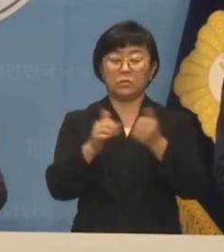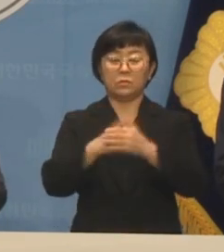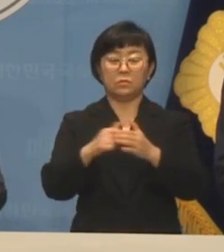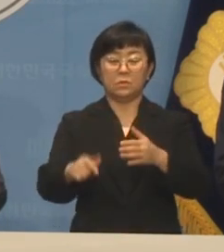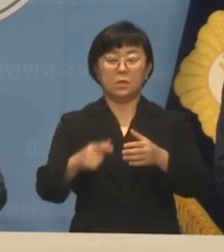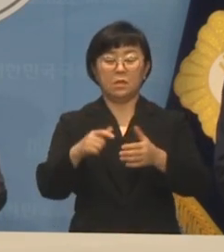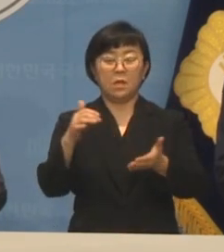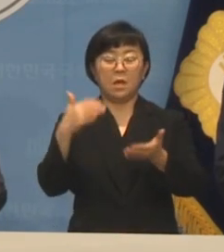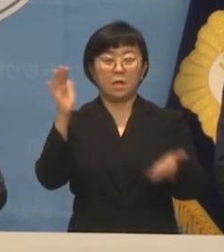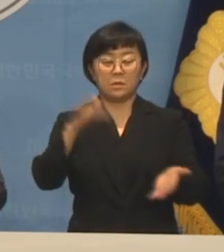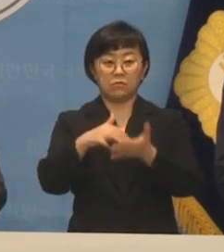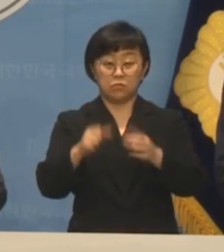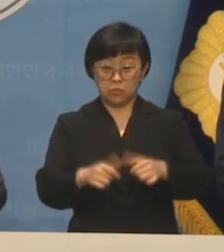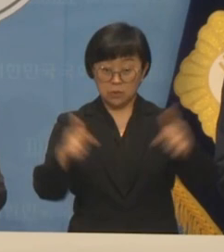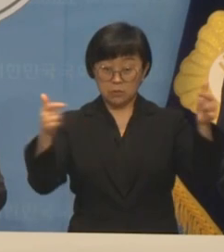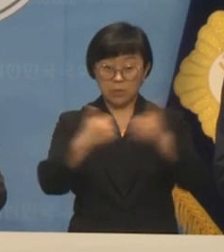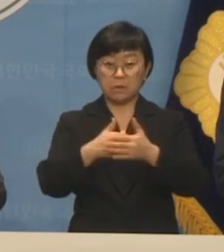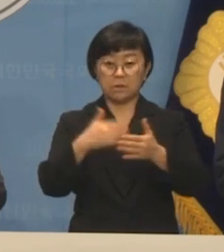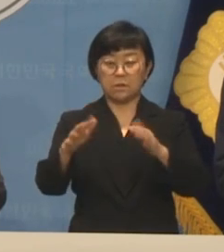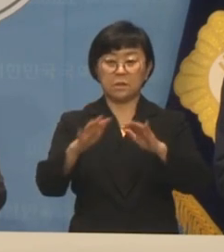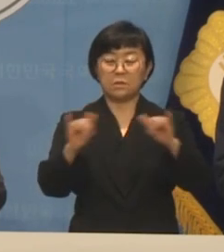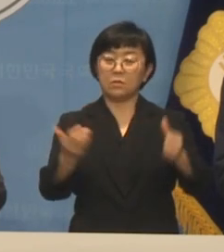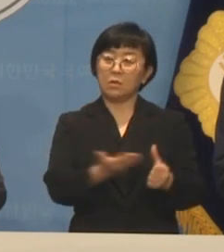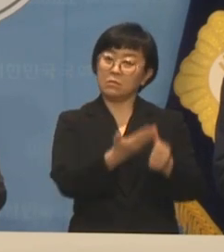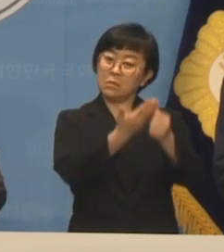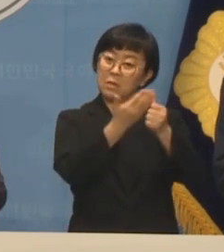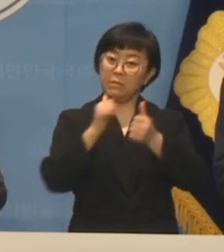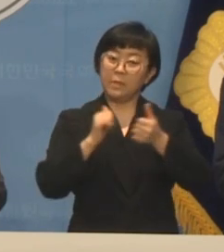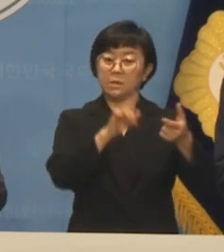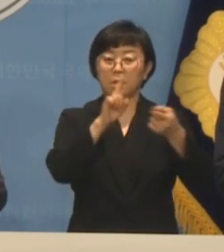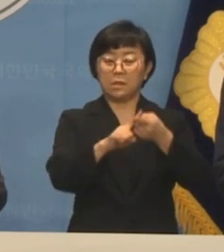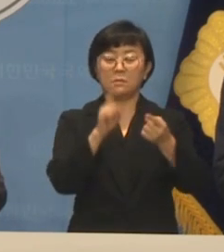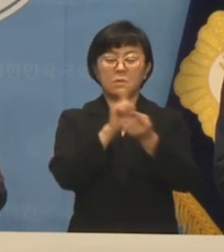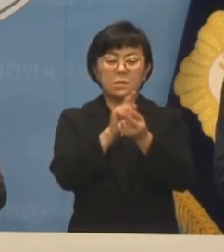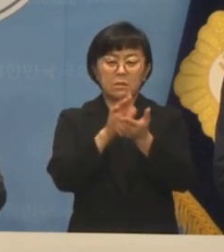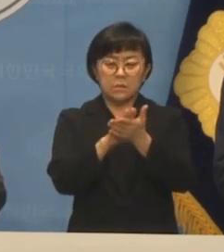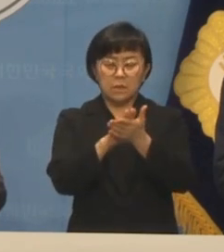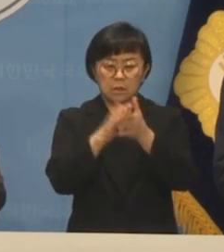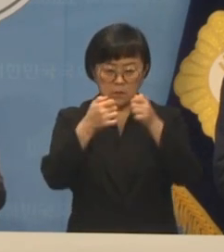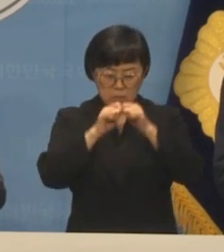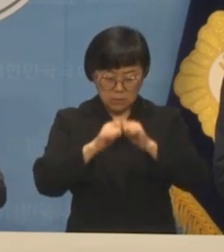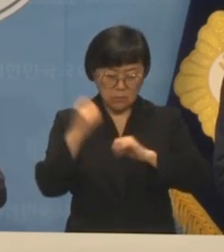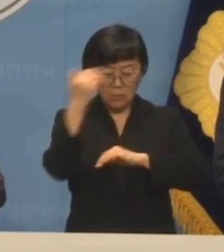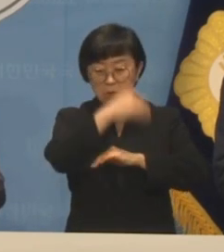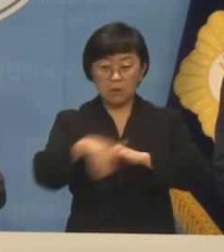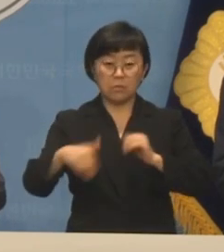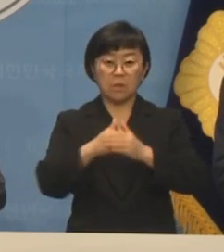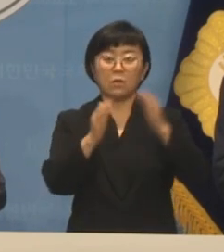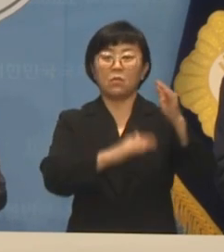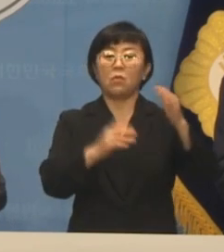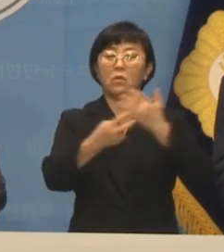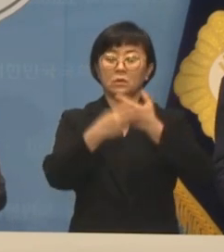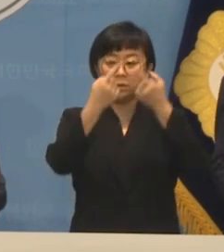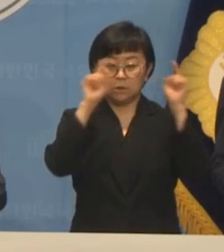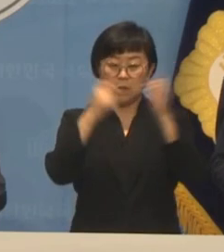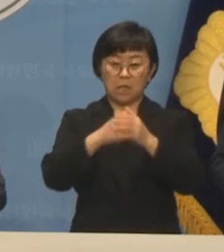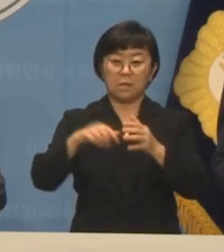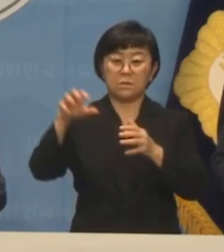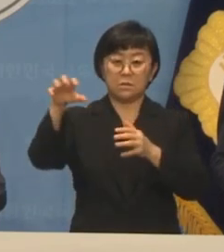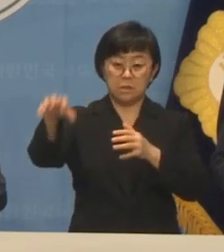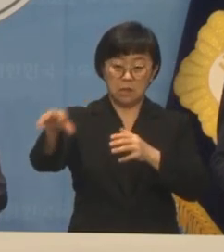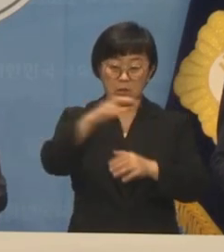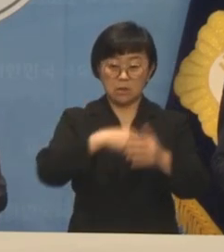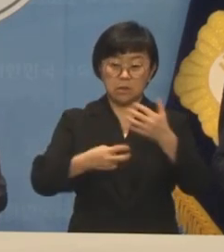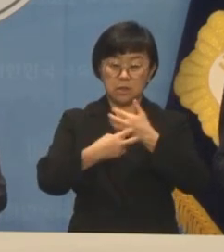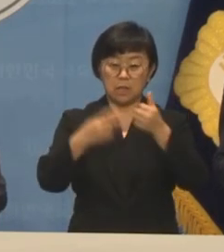정원을 확대한다면서도 인력 양성과 배치에 대한 직접적인 개입 수단인 공공의대와 지역의사제만